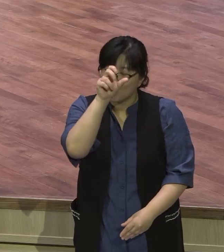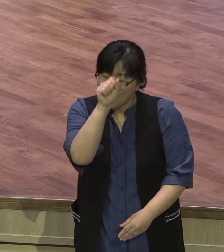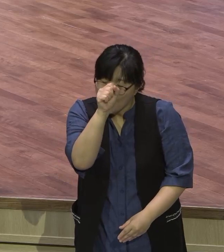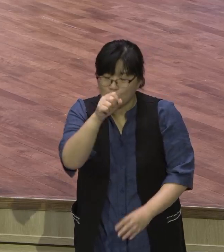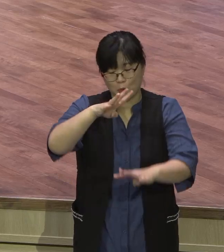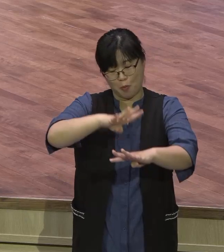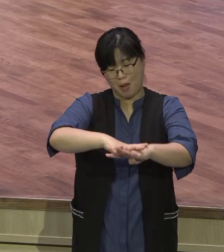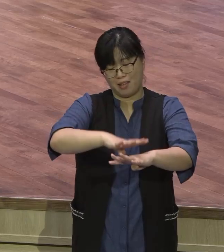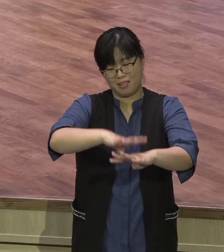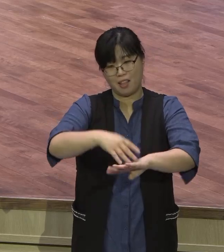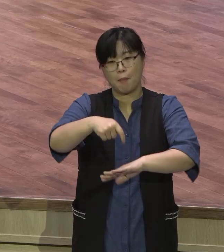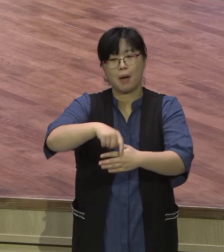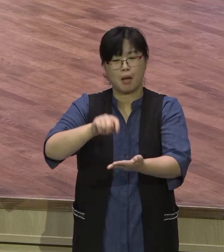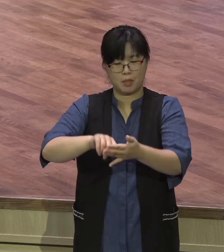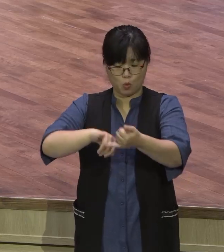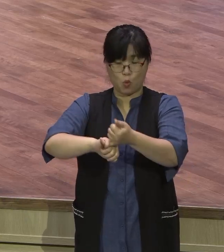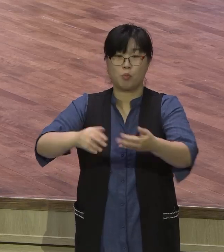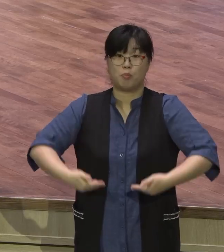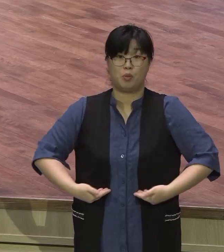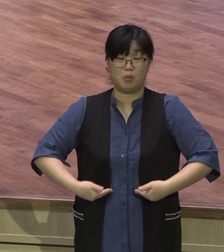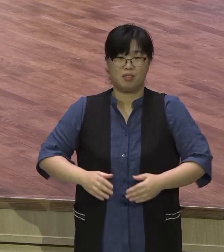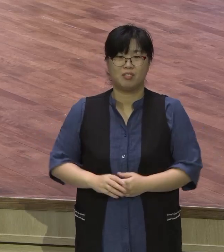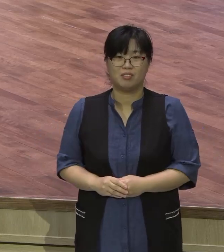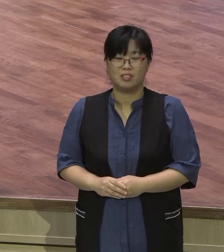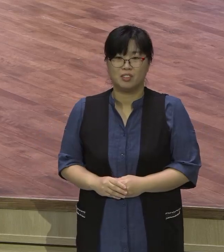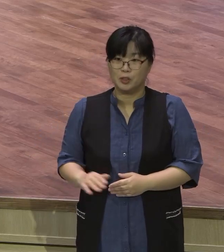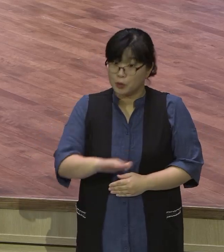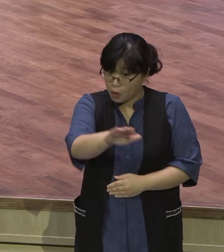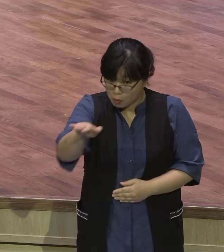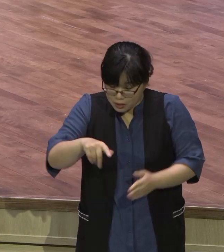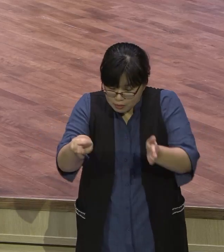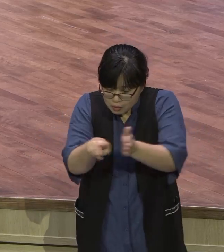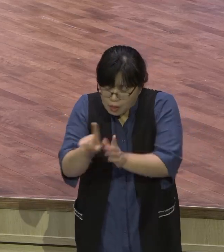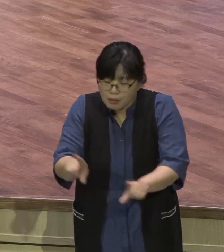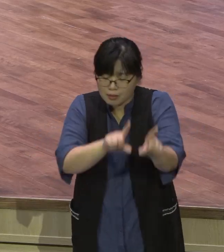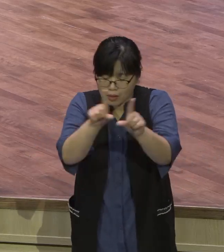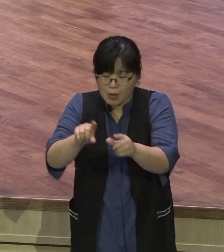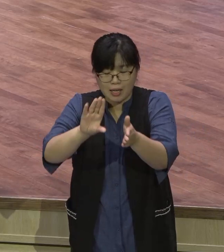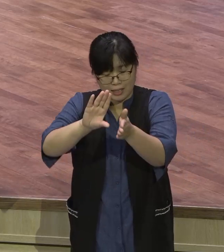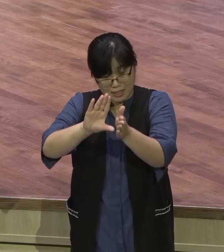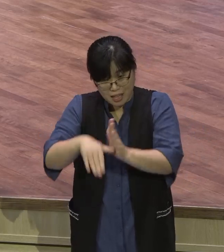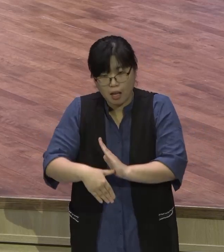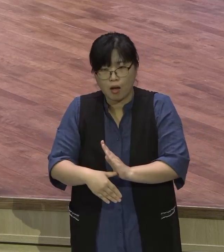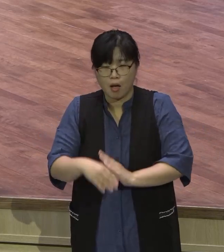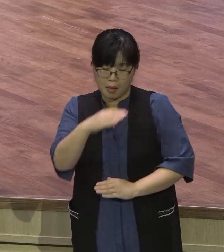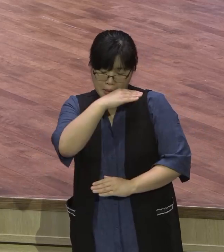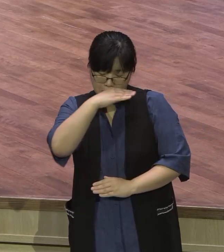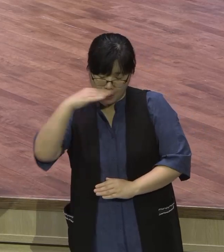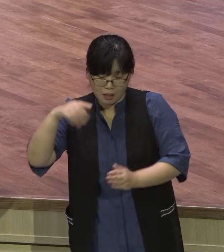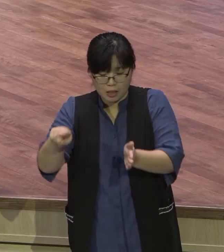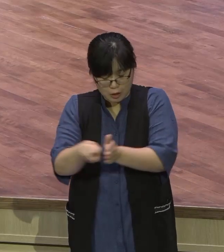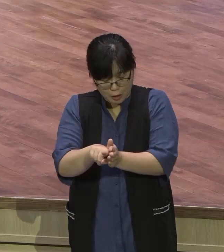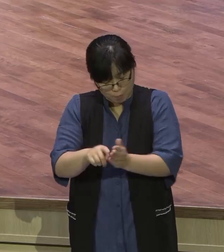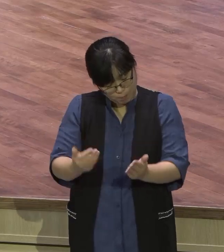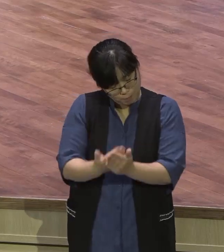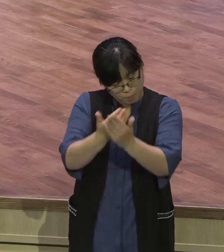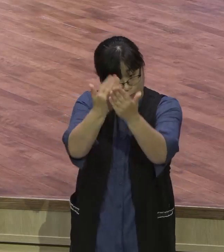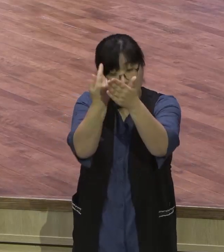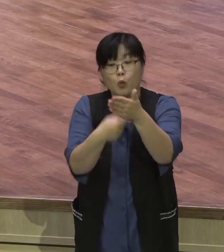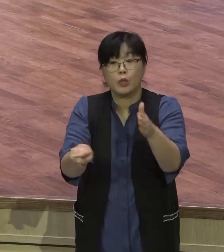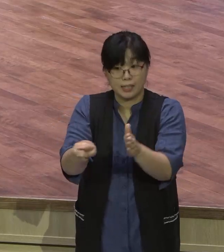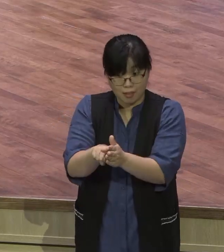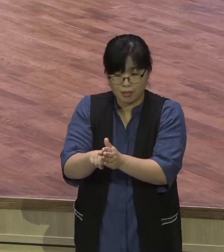제대로 신앙생활을 하면 교사도 해야 되고요 구역장도 해야 되고 여러분이 말씀을 가르치는 이 과정을 다